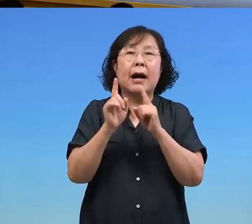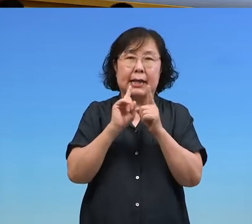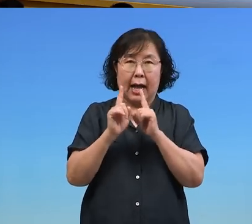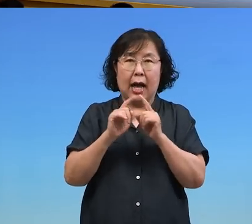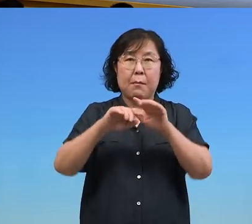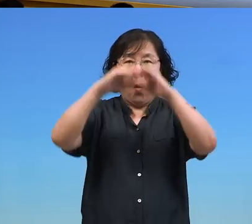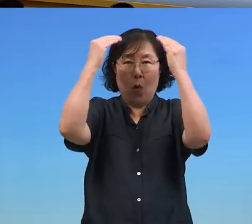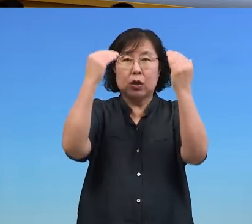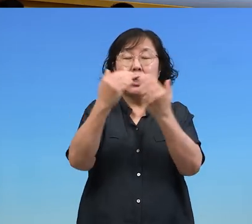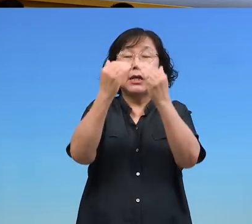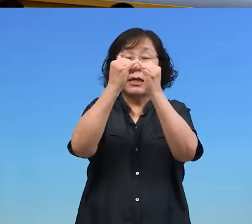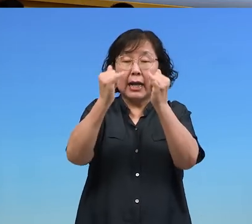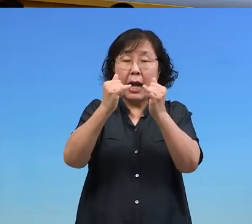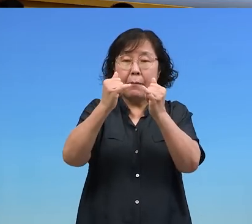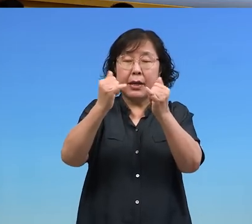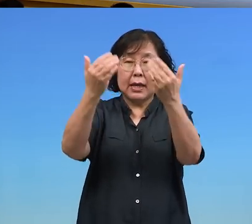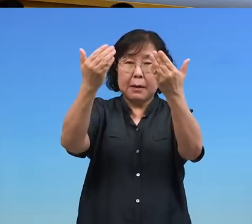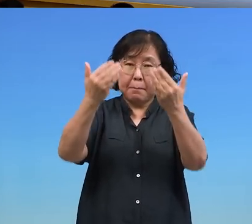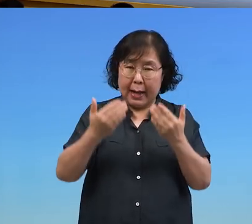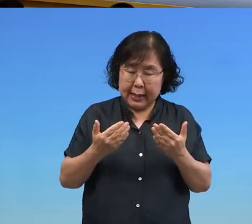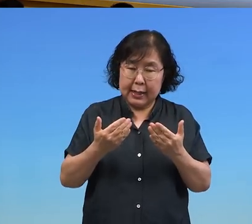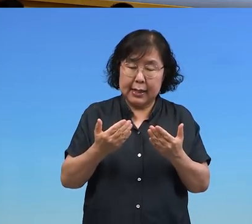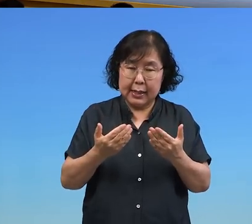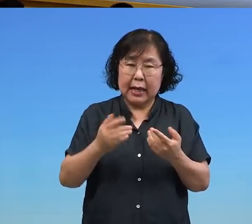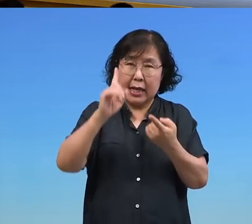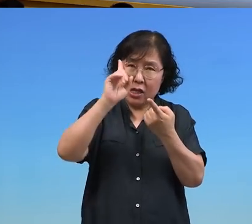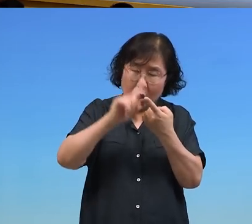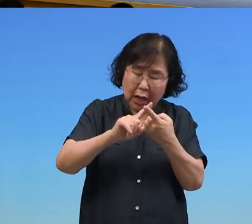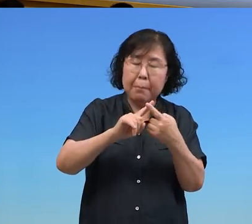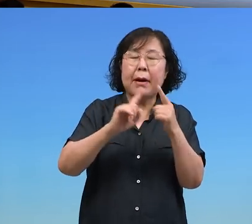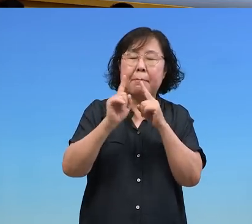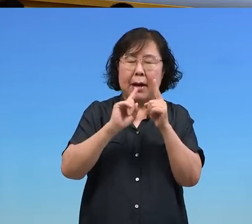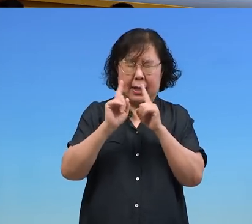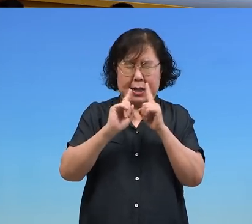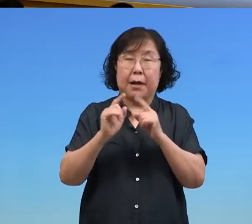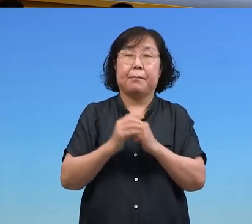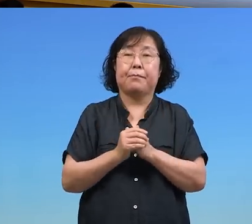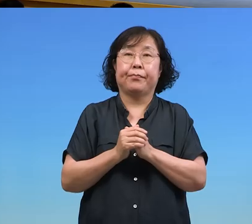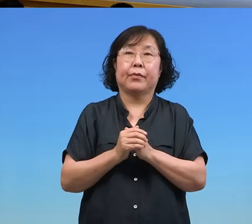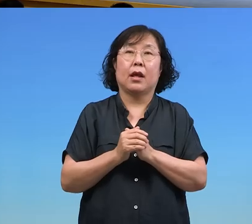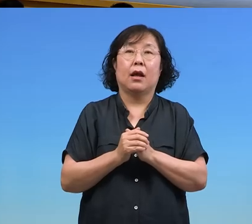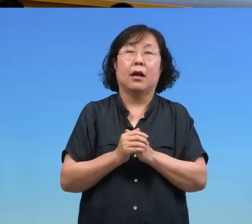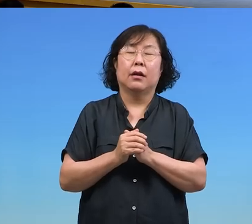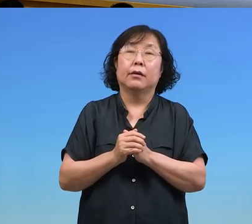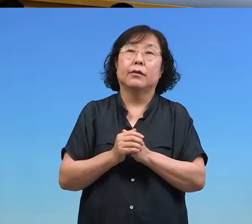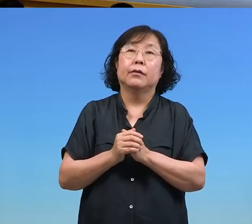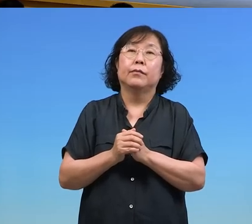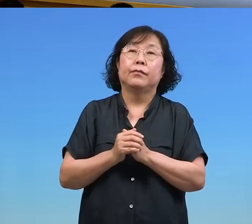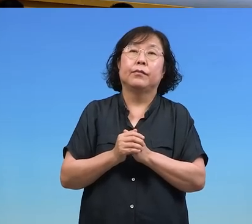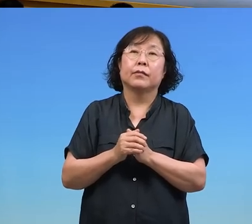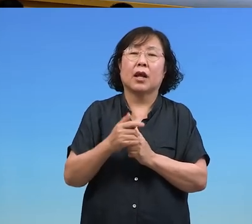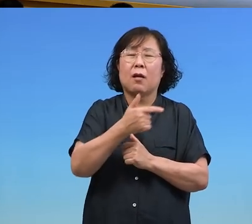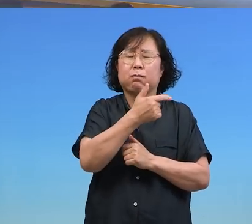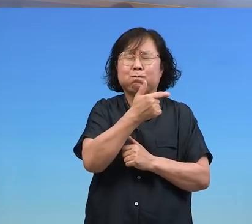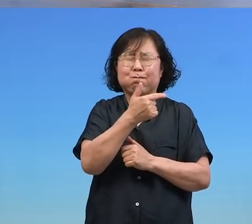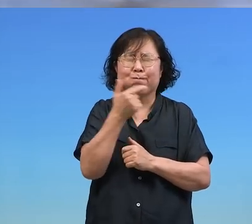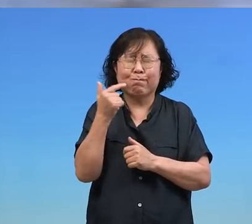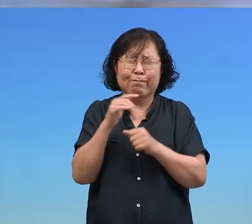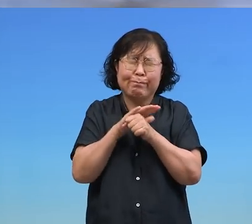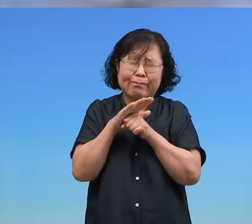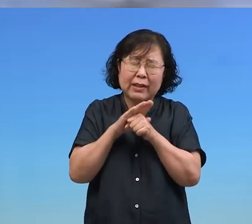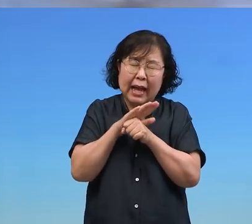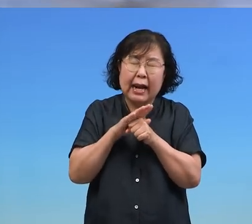모든 사람이 받아들일 만한 말입니다 그 뉘앙스는 아시겠죠 너무너무